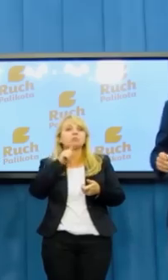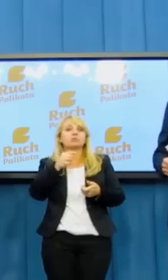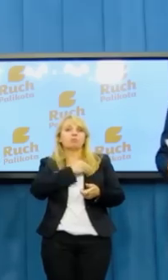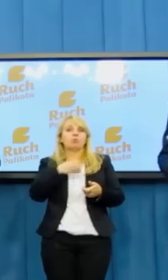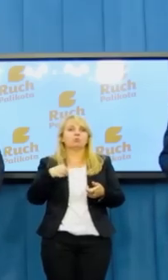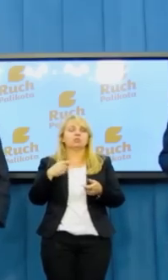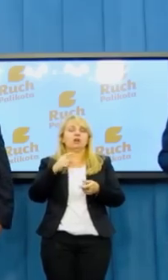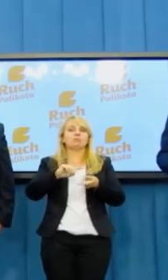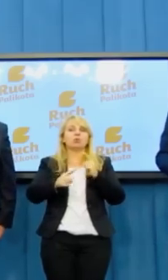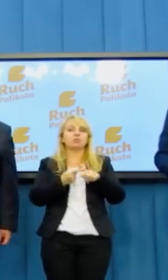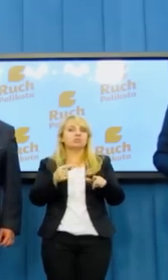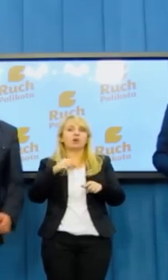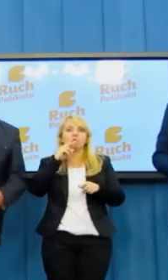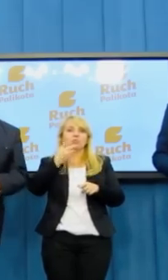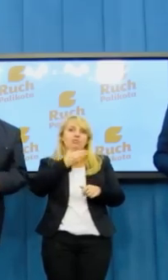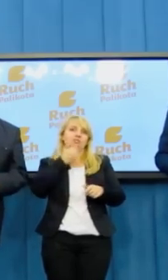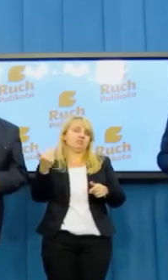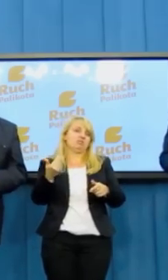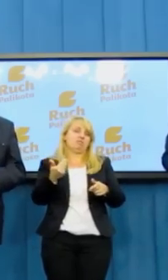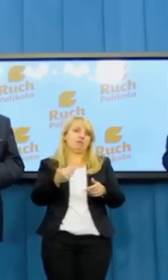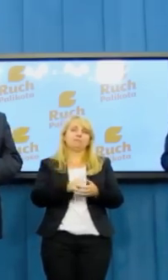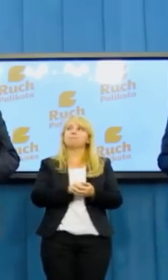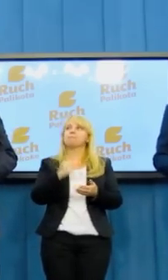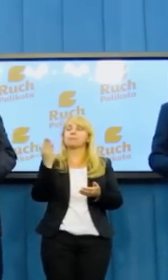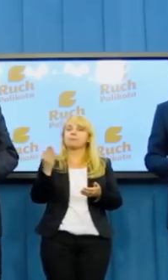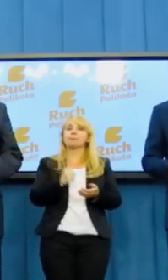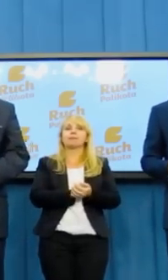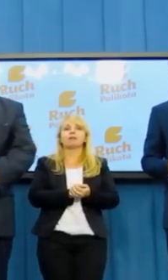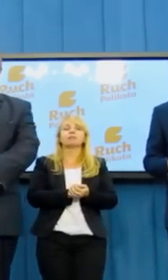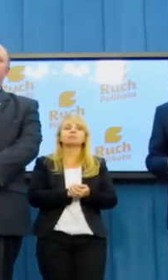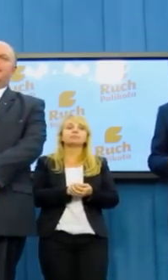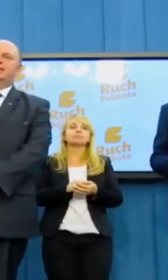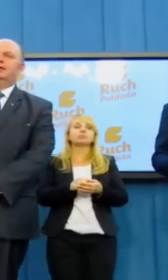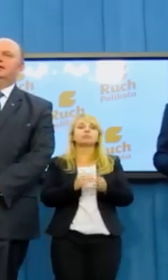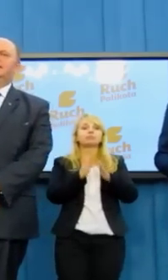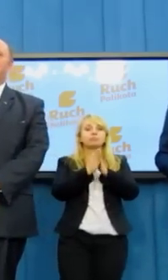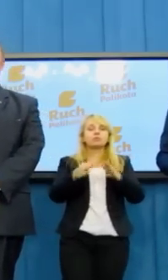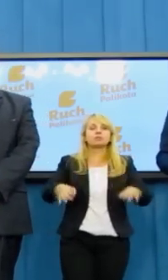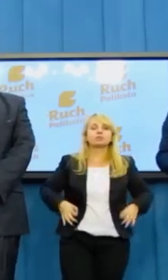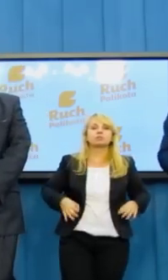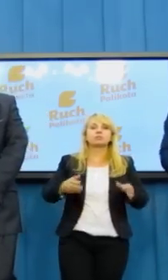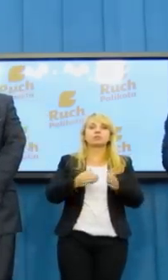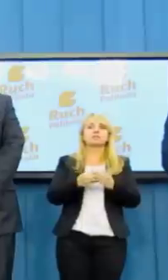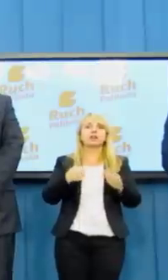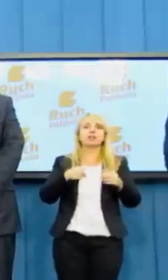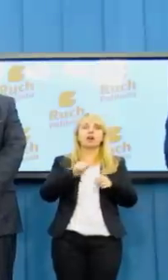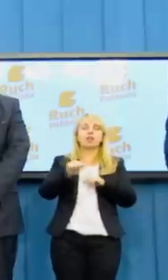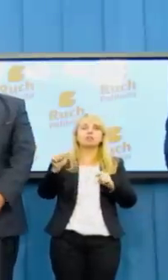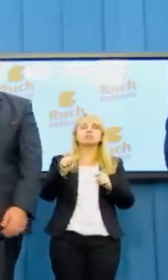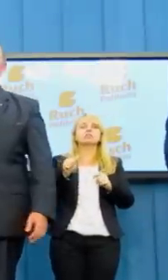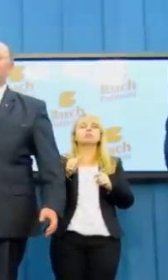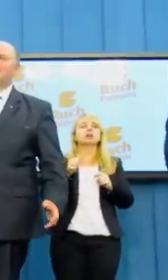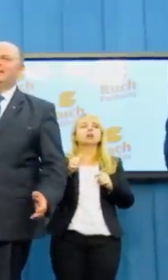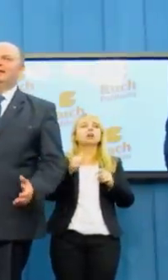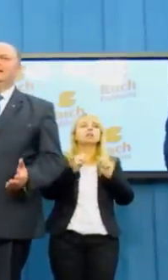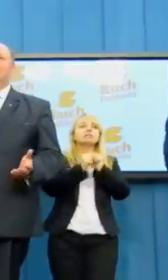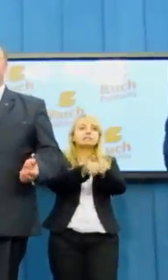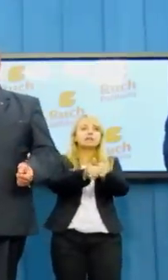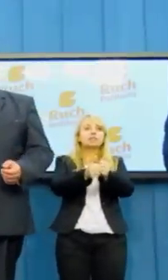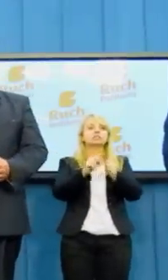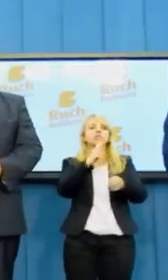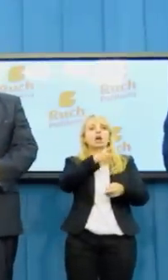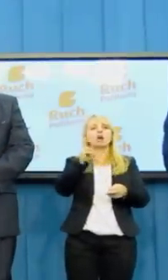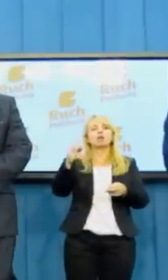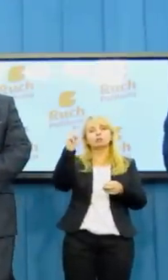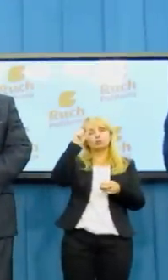uzyskam. Proszę bardzo, pan poseł Piotr Chmielowski. Proszę Państwa, ja reprezentuję taki pogląd, że